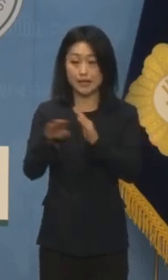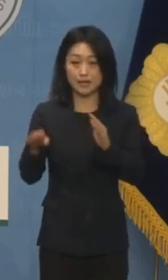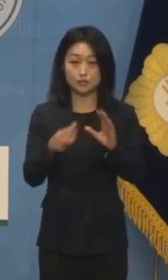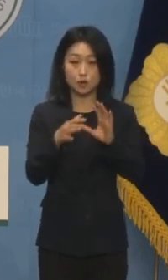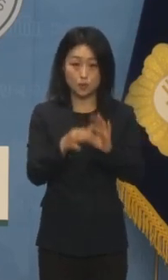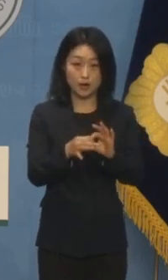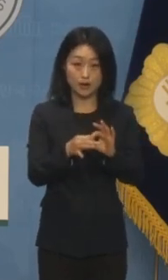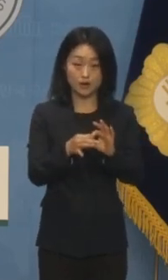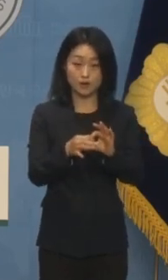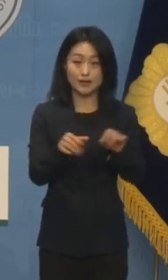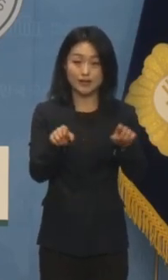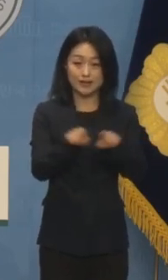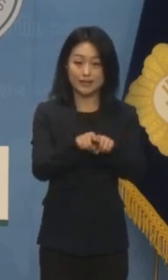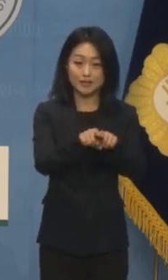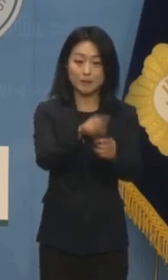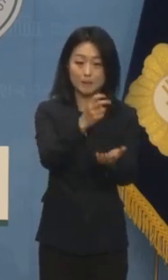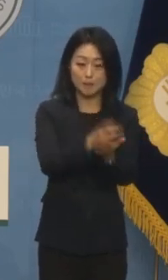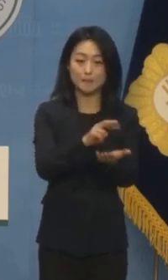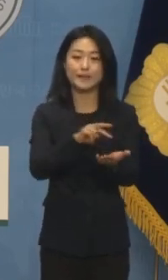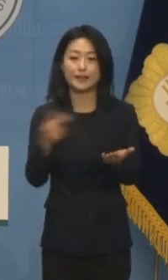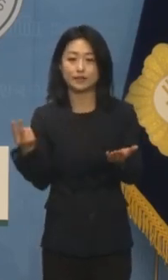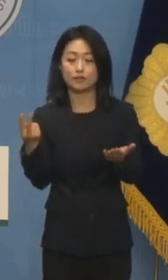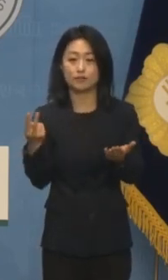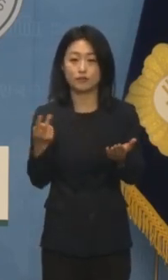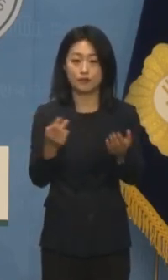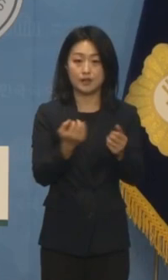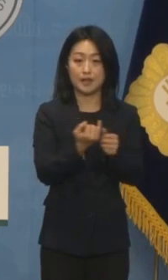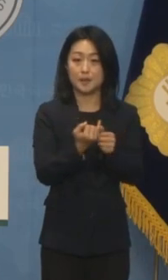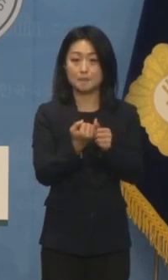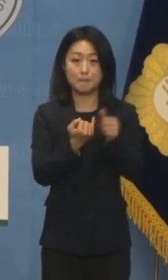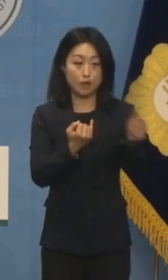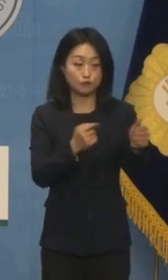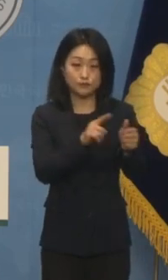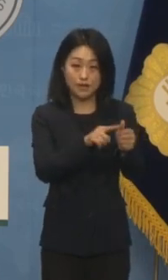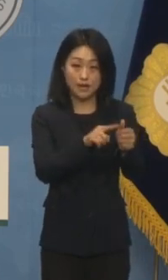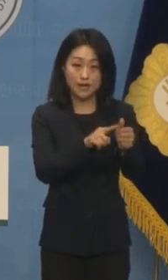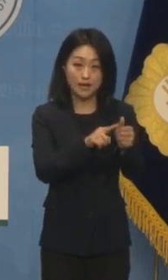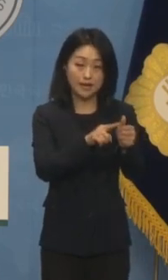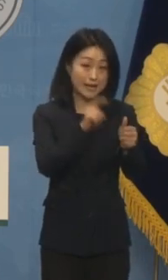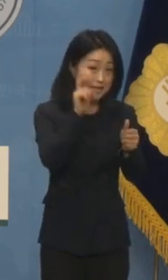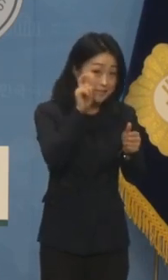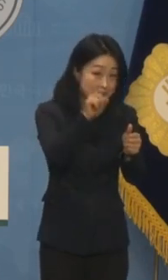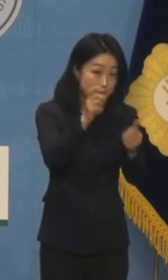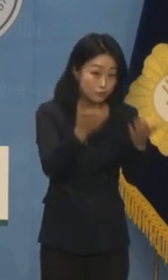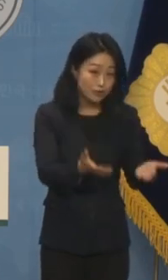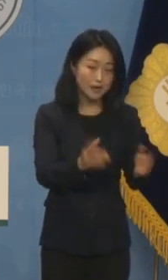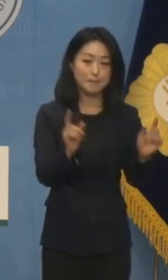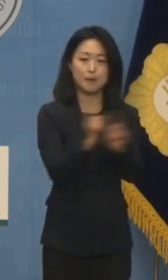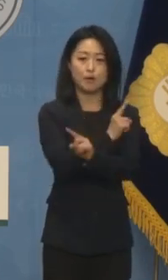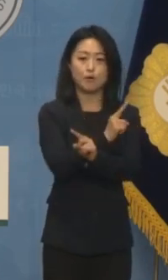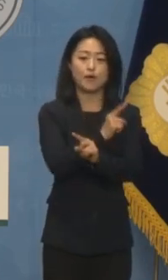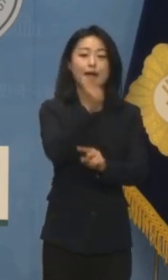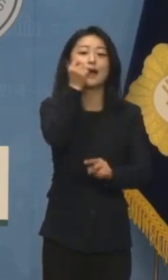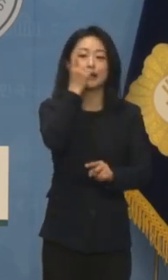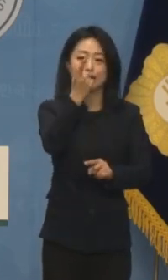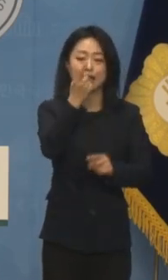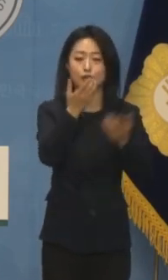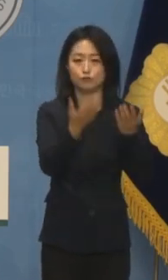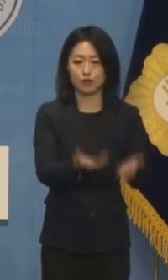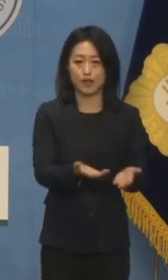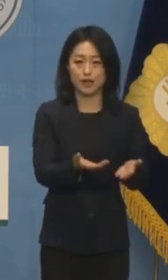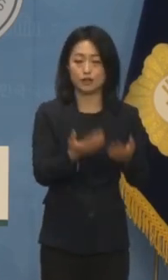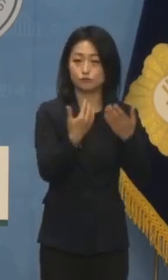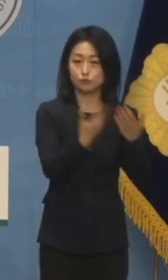개정을 통해서 배우자 출산 휴가를 현행 10일에서 30일로 확대함과 함께 분할 사용 횟수의